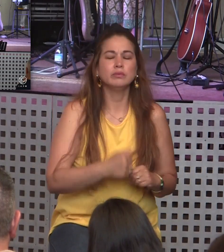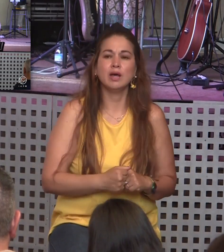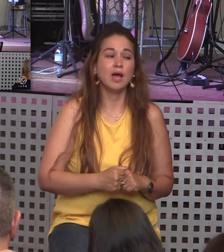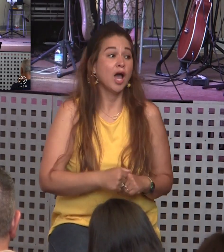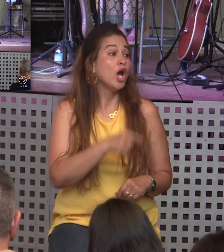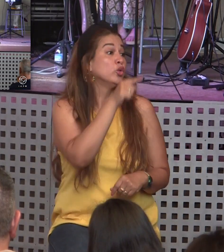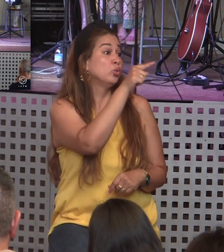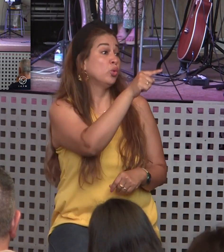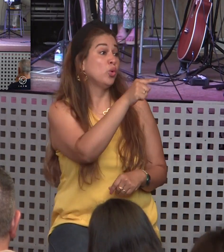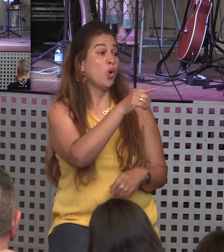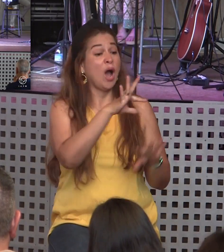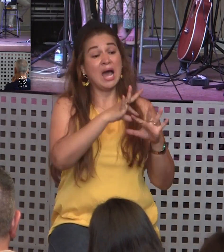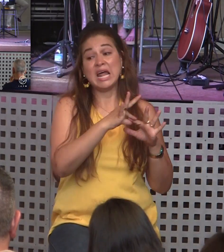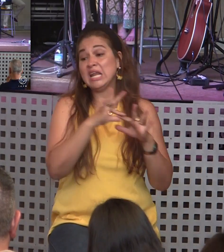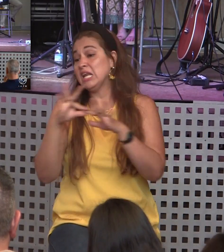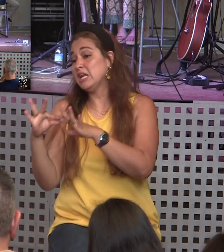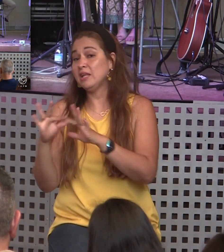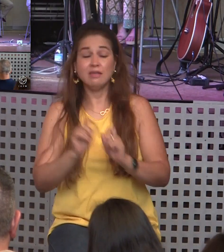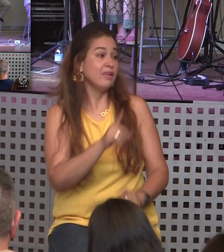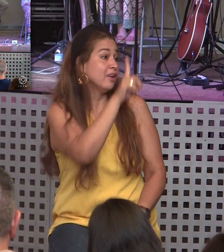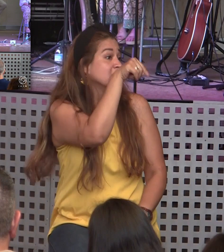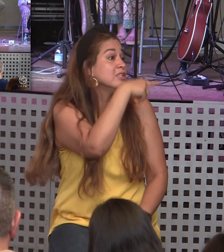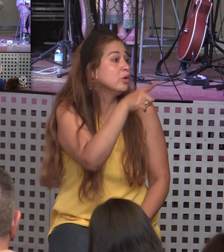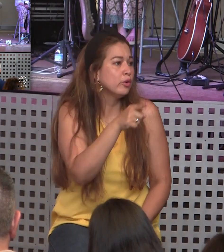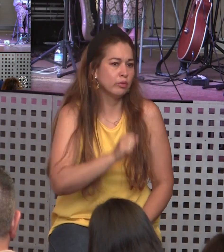sido bautizados en el Espíritu Santo?